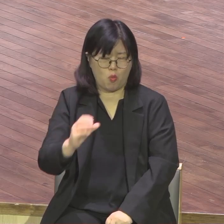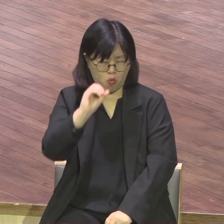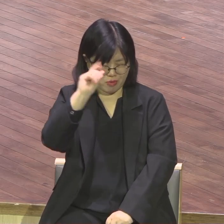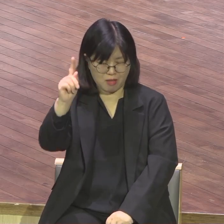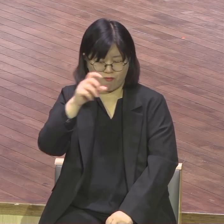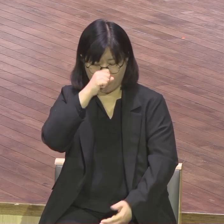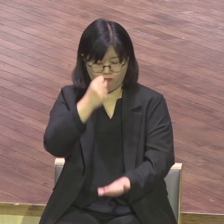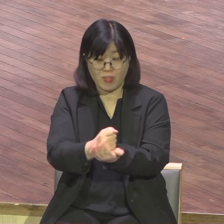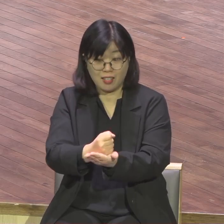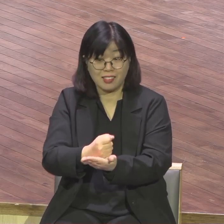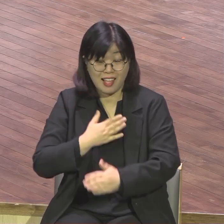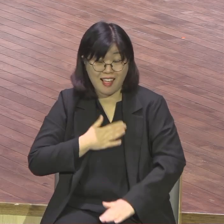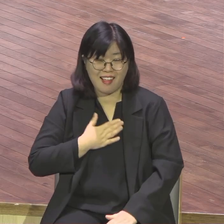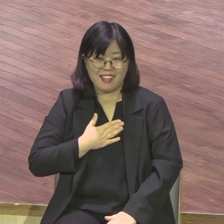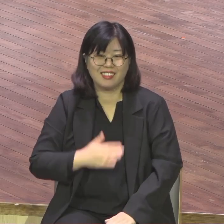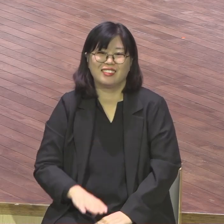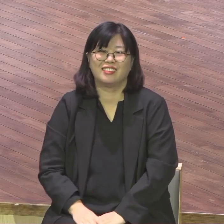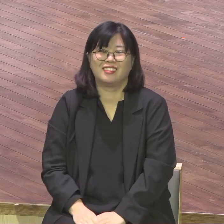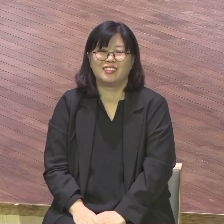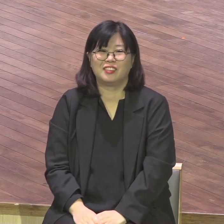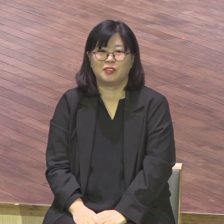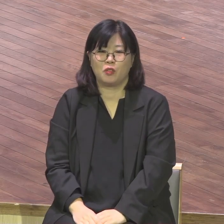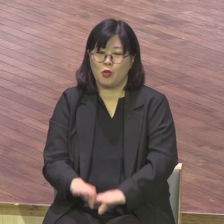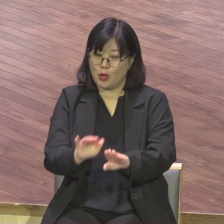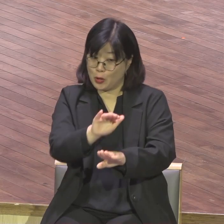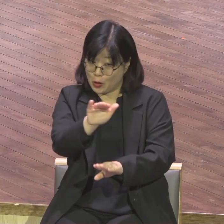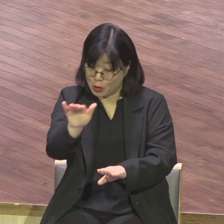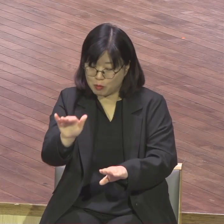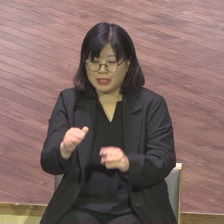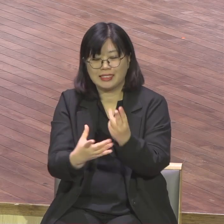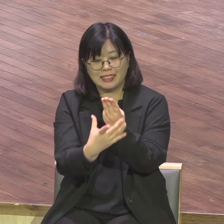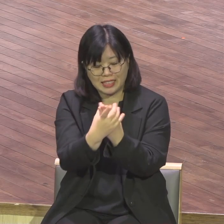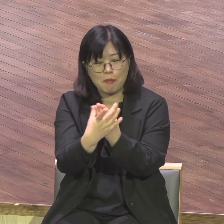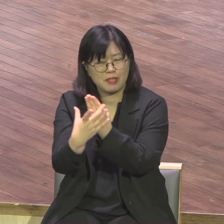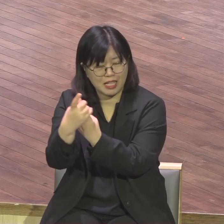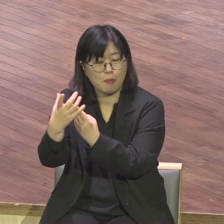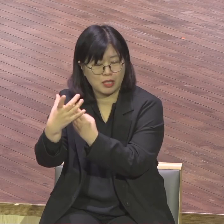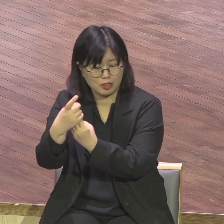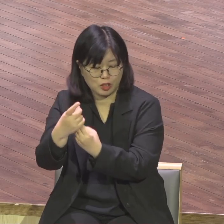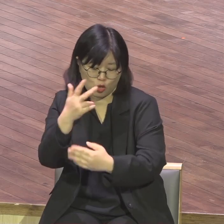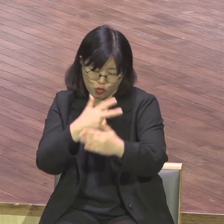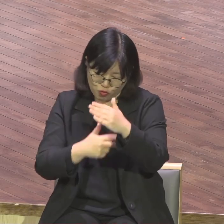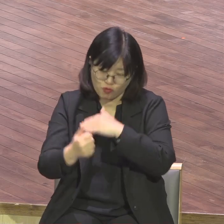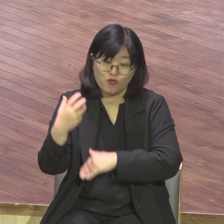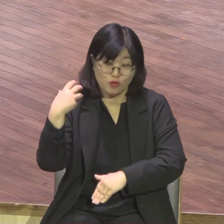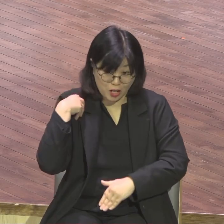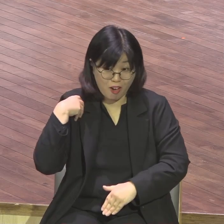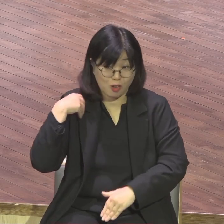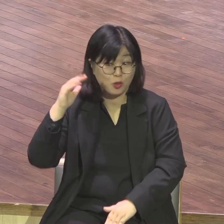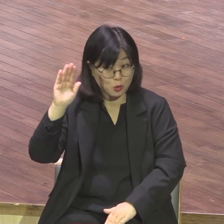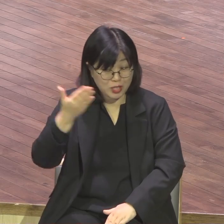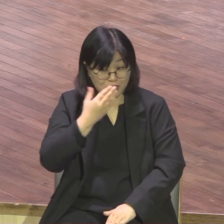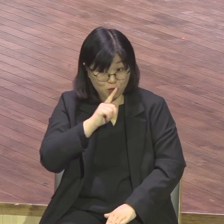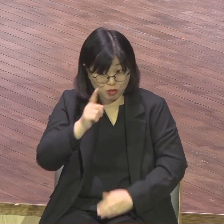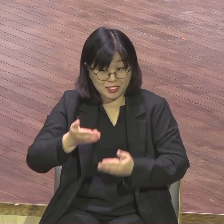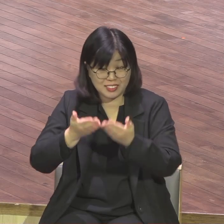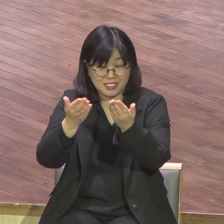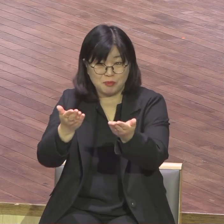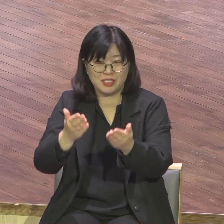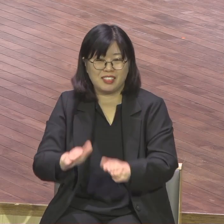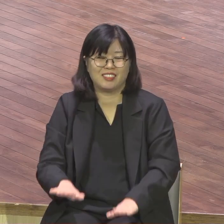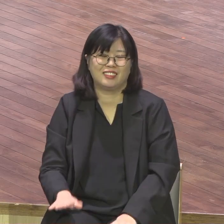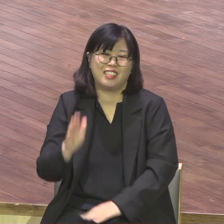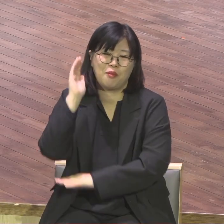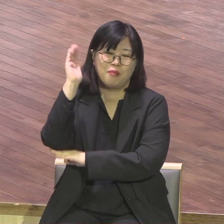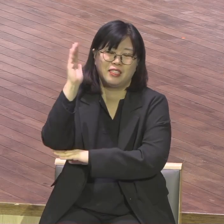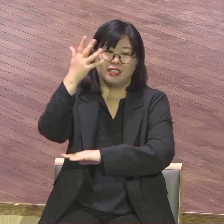교회로 확실하게 정착시키는 이 일의 삼운동의 주역들 다 되시기를 점으로 축복합니다.